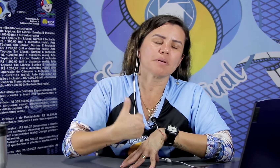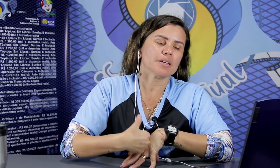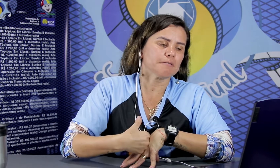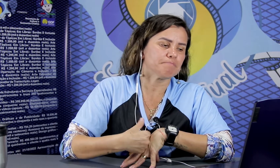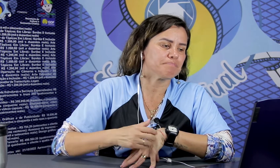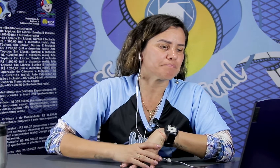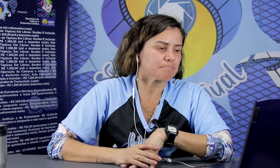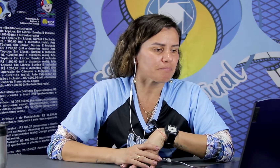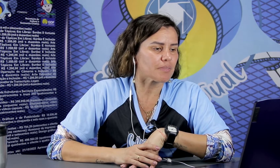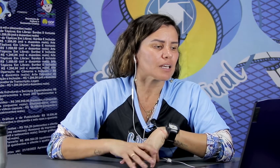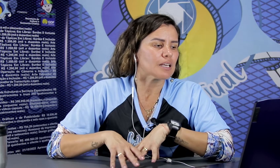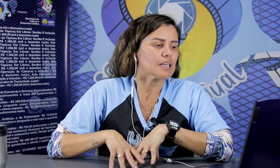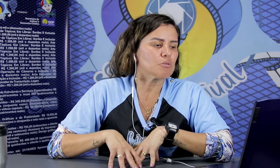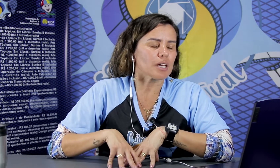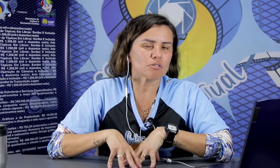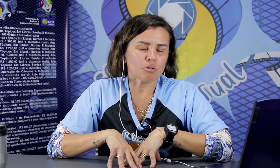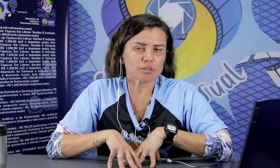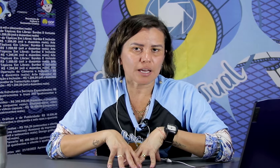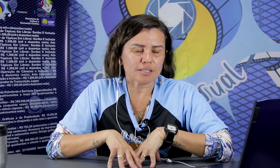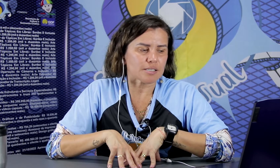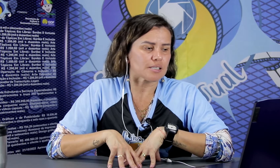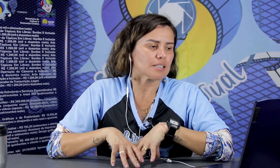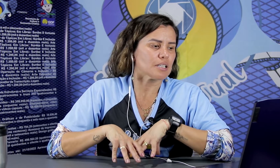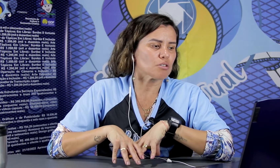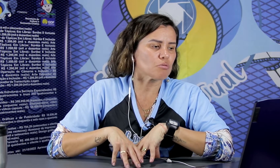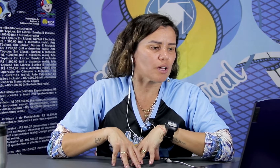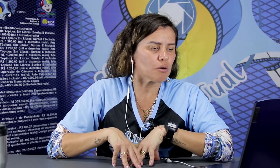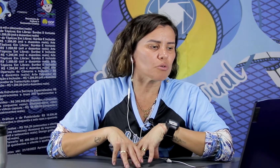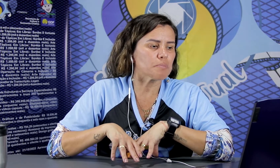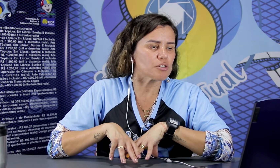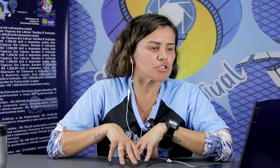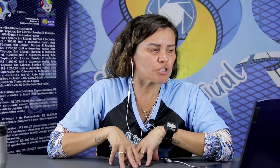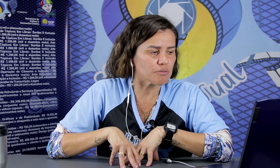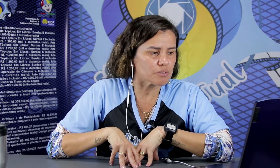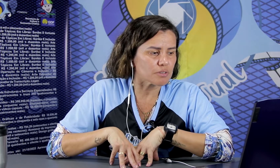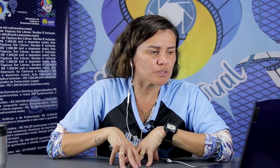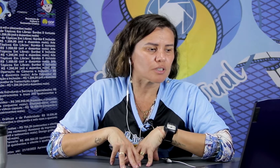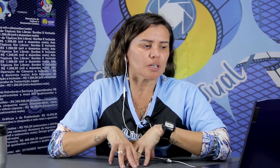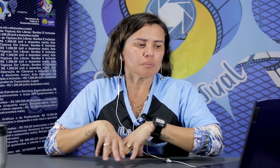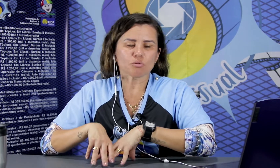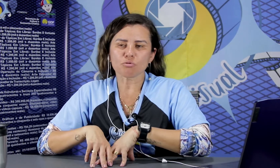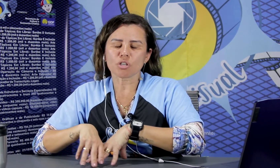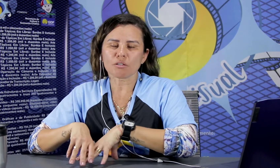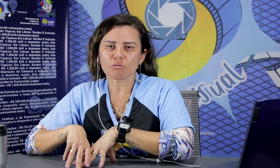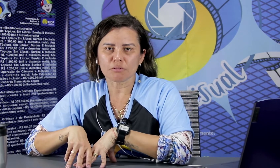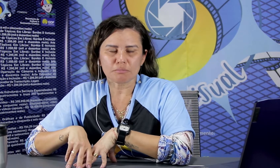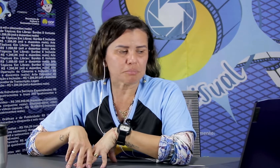bebê. E o que isso acontece? Isso é um impeditivo para um sujeito